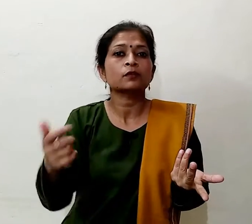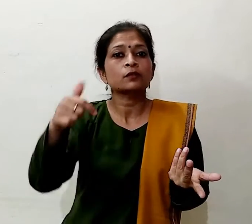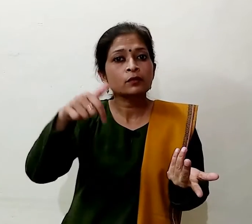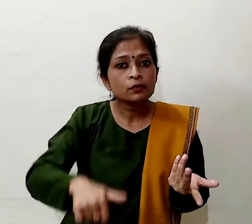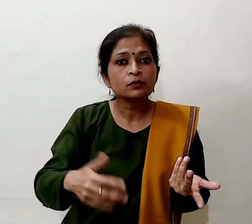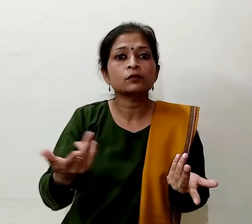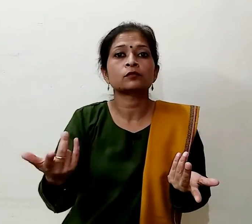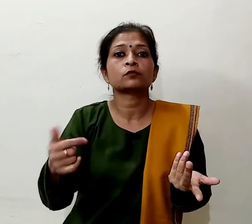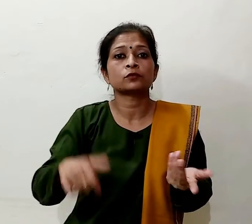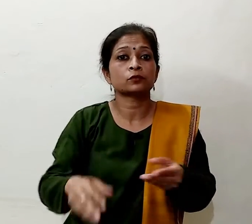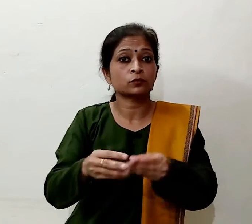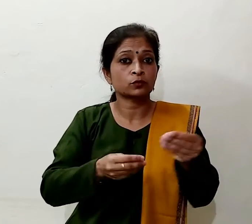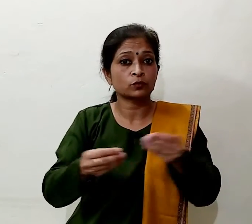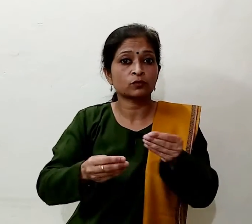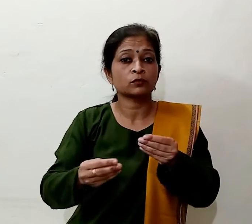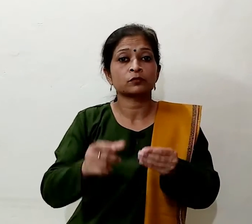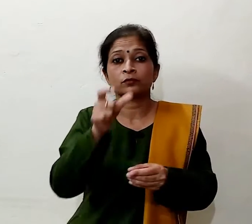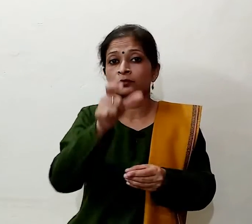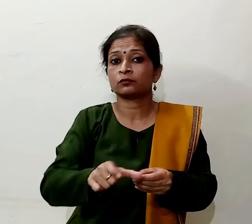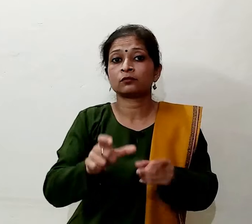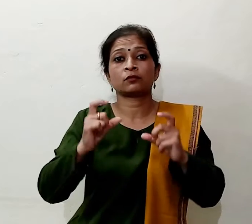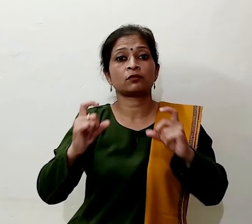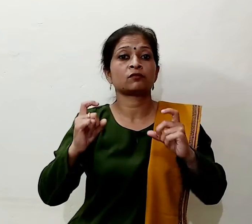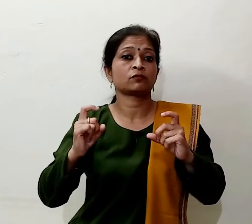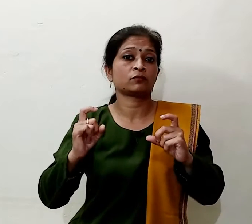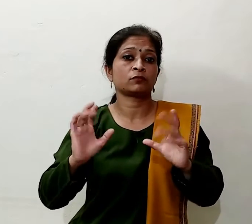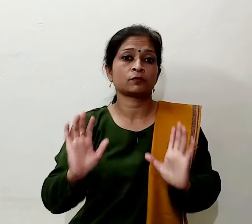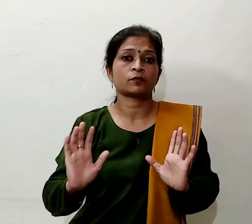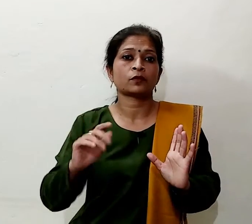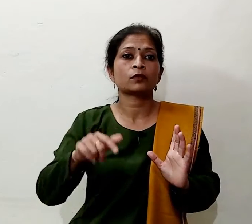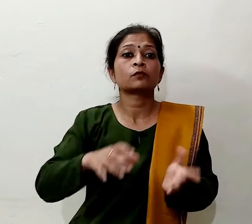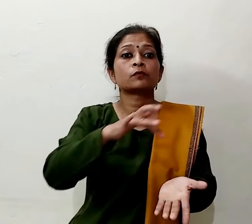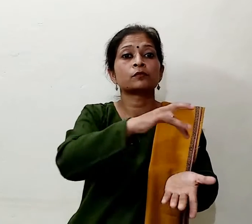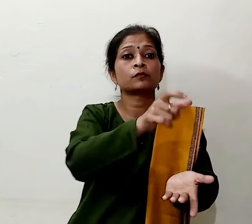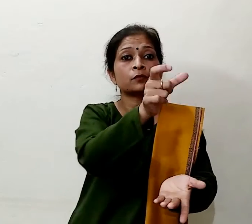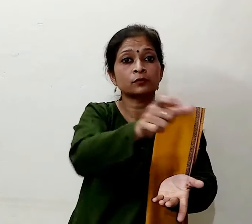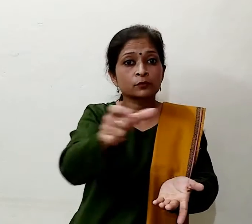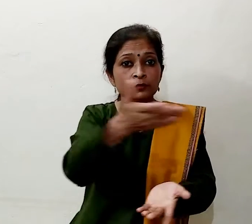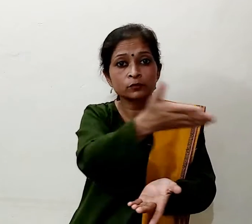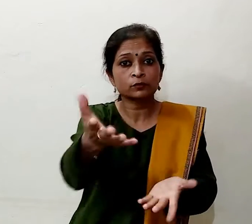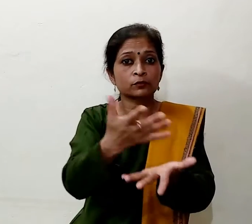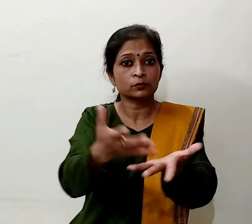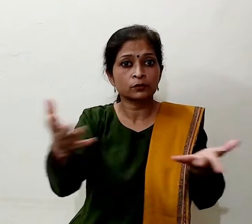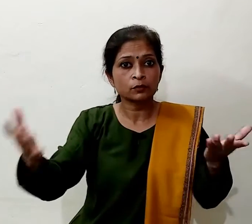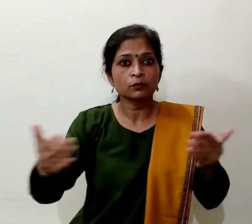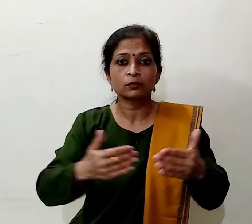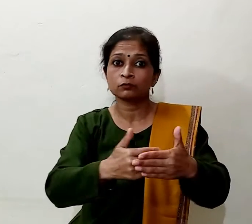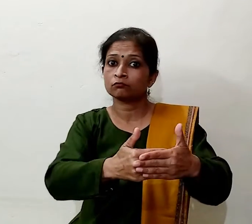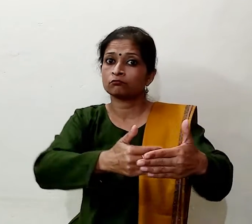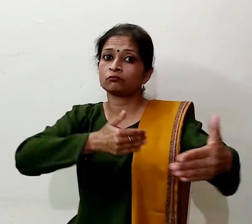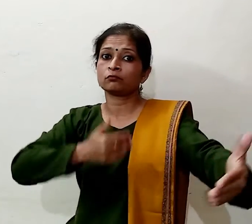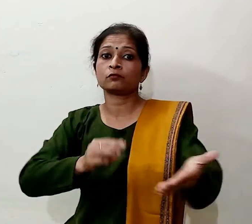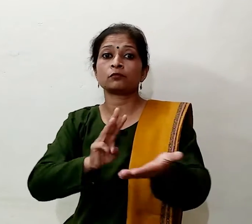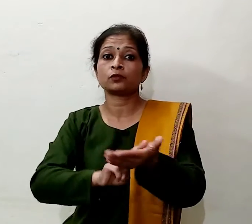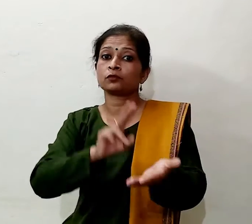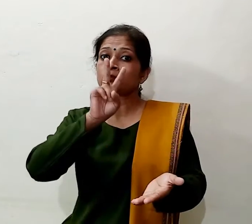इसलिए दुकानदार ध्यान रखे कि प्रतियक ग्राहक को उसका सामान कम से कम दो मीटर